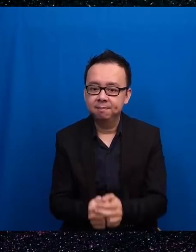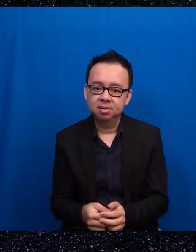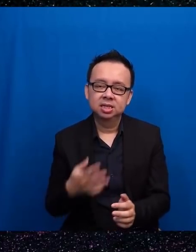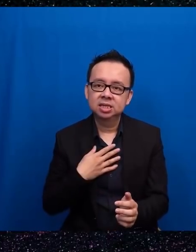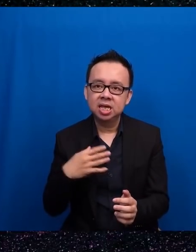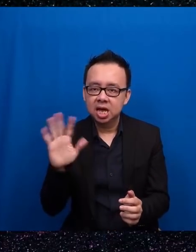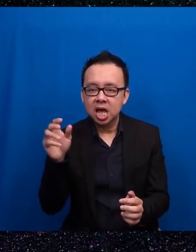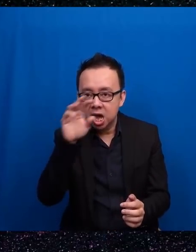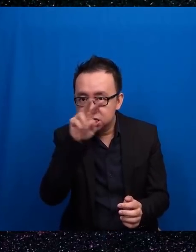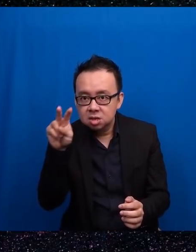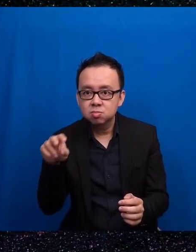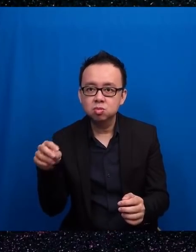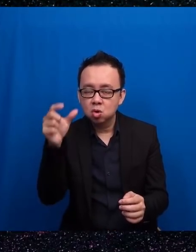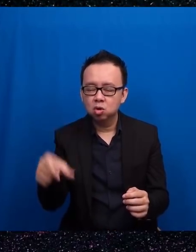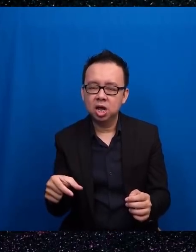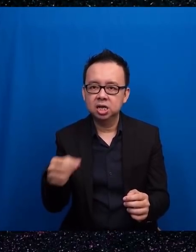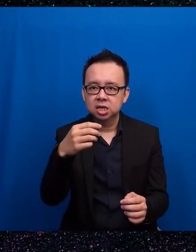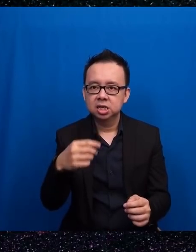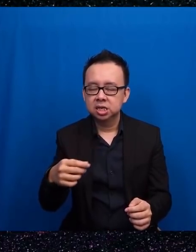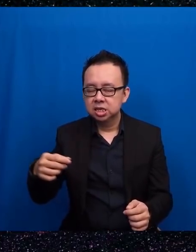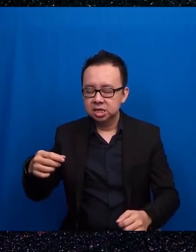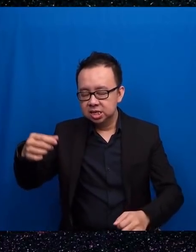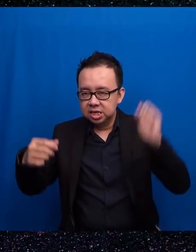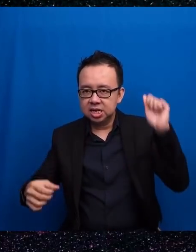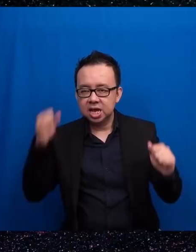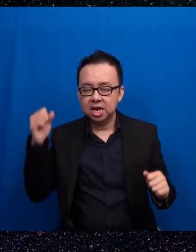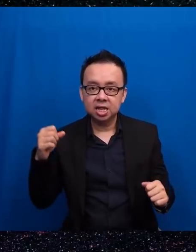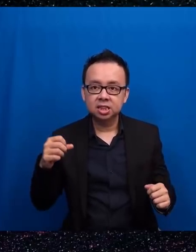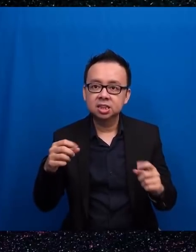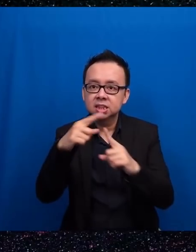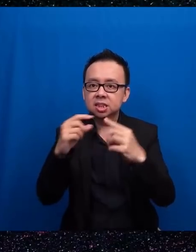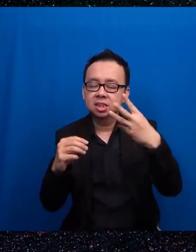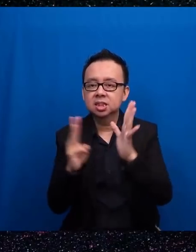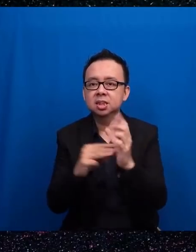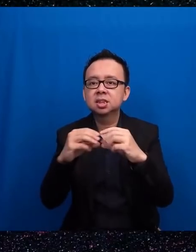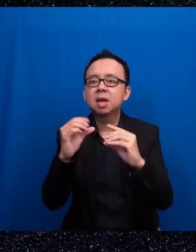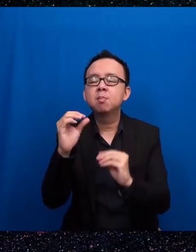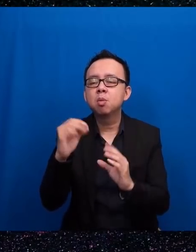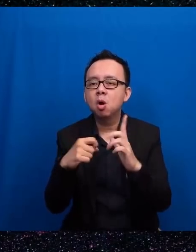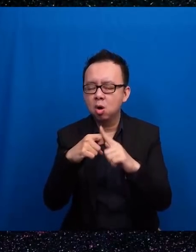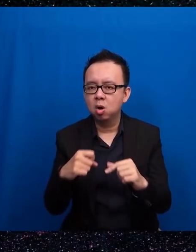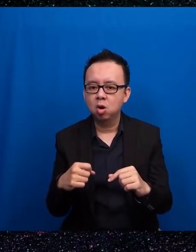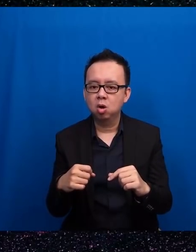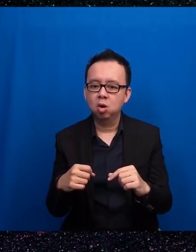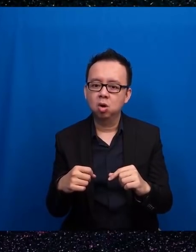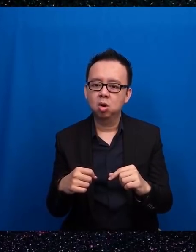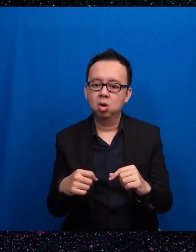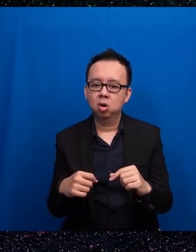tidak ketemu orang, kiri kanan saya tembok. Sekalipun hadirat Allah indah, saya tetap darah daging dan